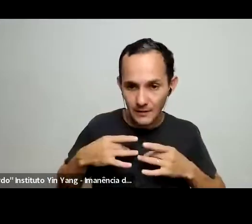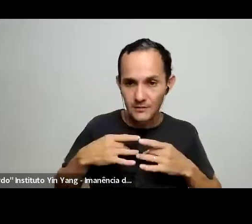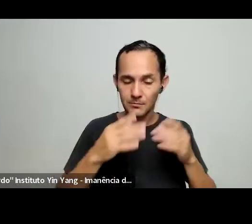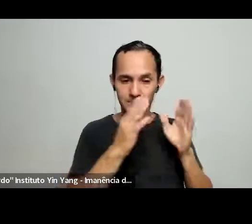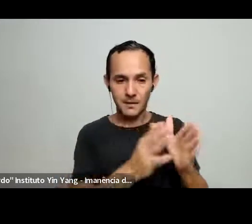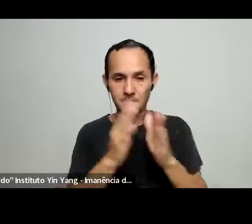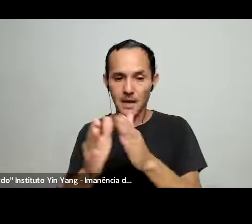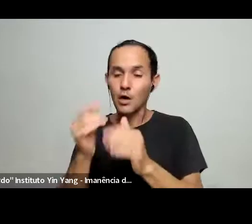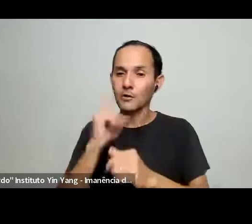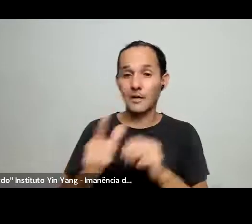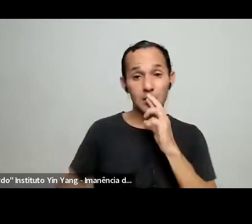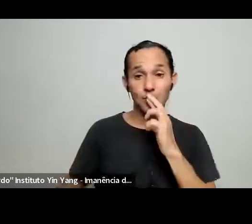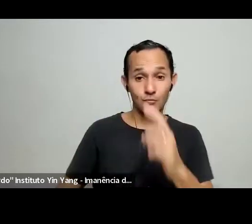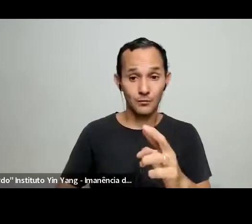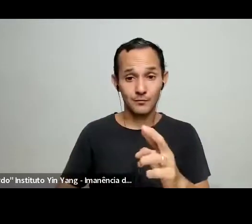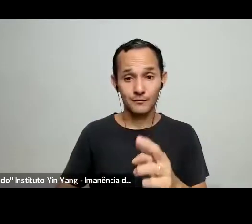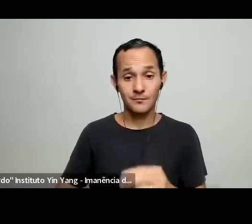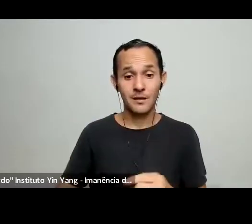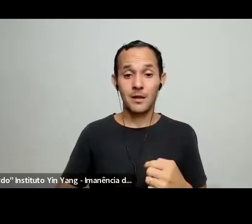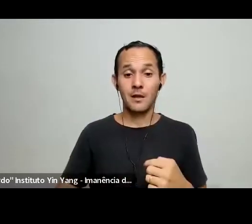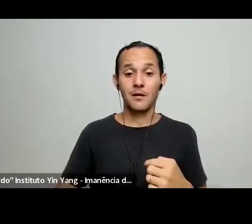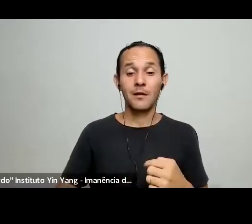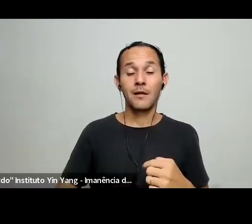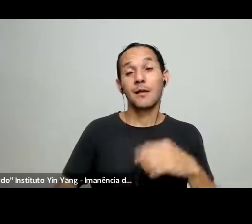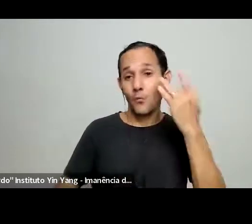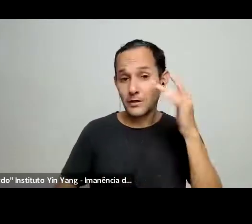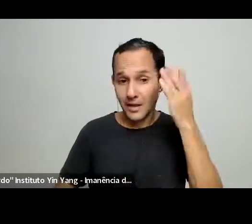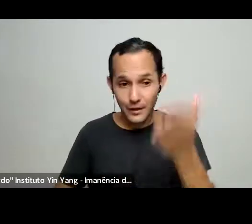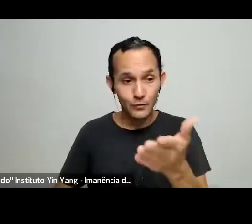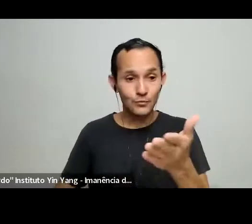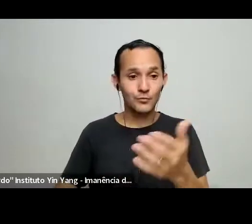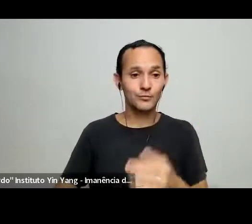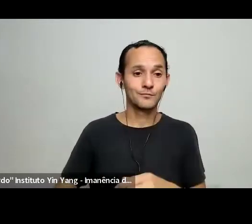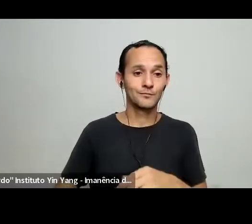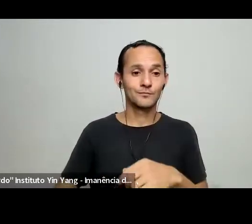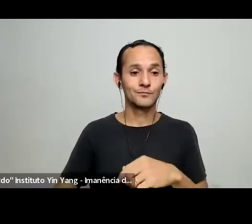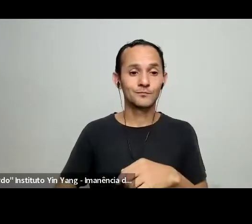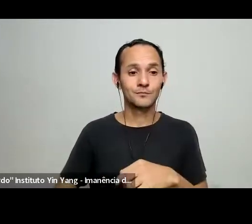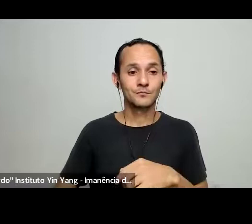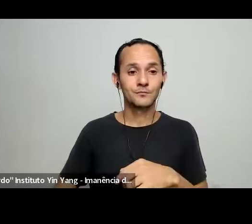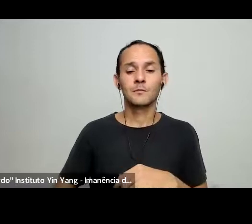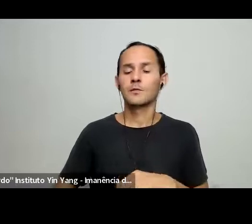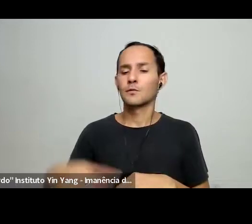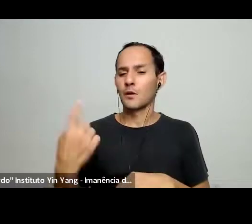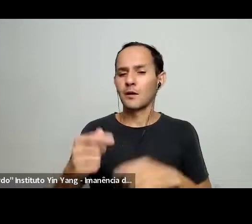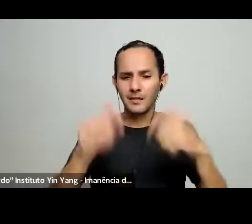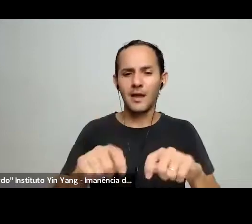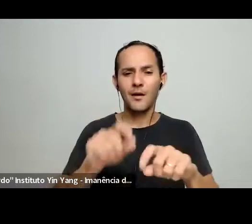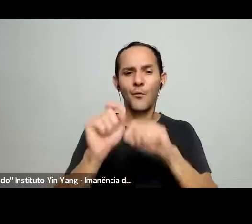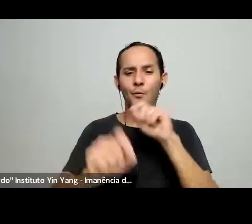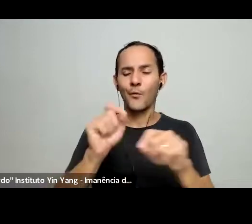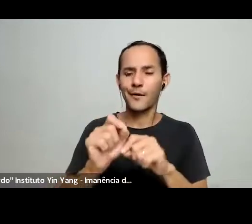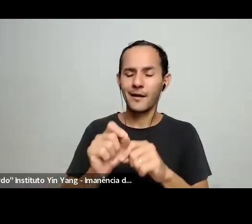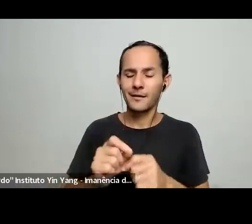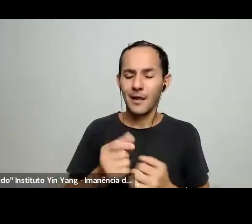consegue tais resultados. E eu acho que é isso que nós aqui todos vamos poder contribuir e vai poder trazer para nós